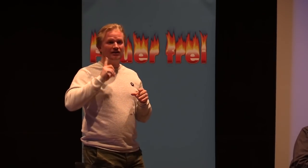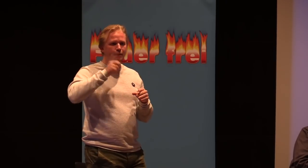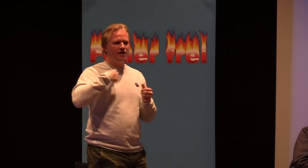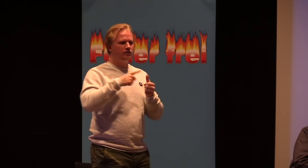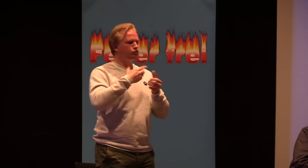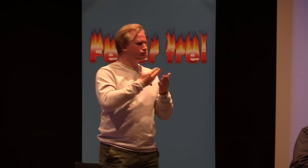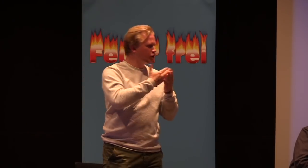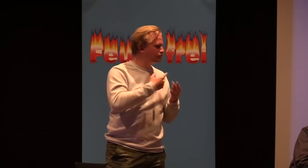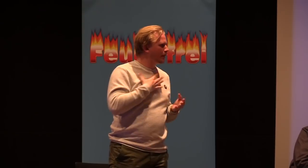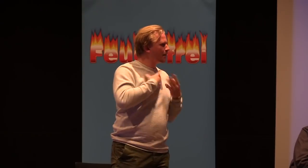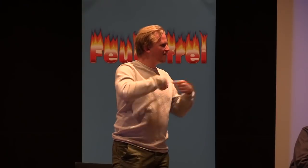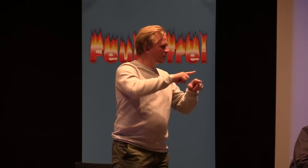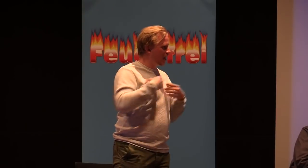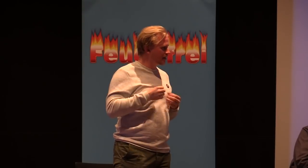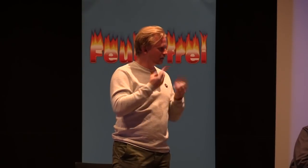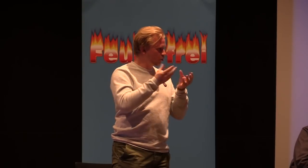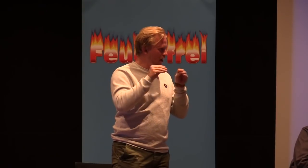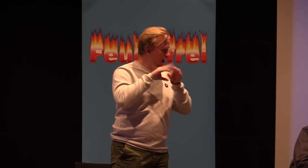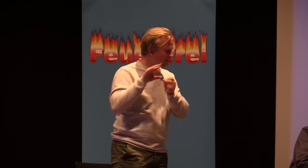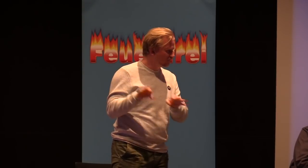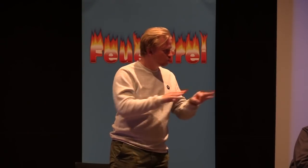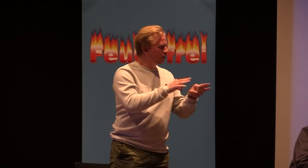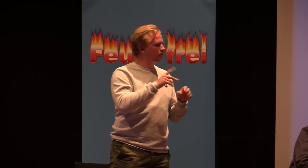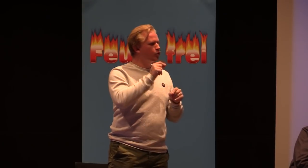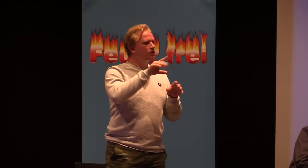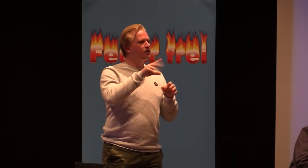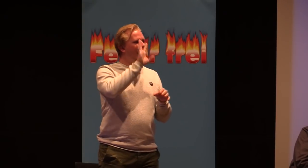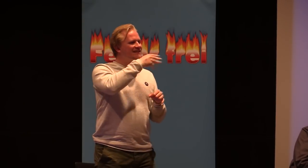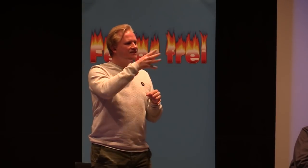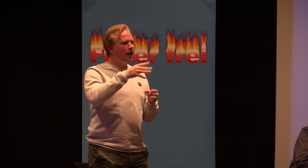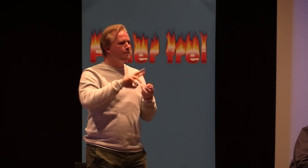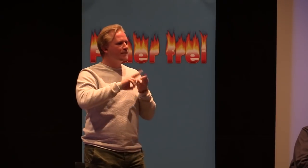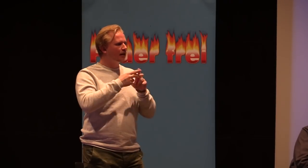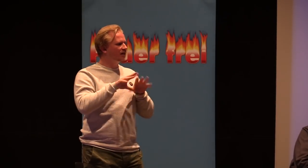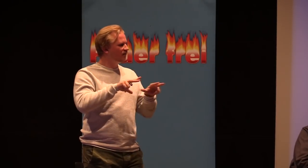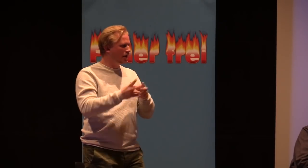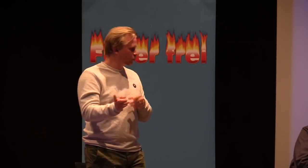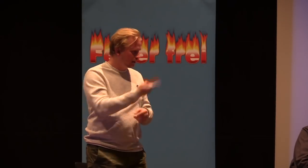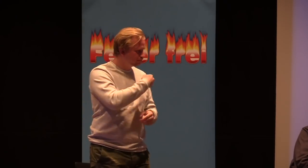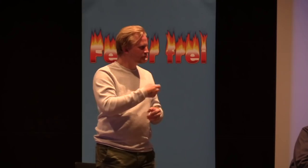3 bis 4 Stunden, die ich investiere, um zu überlegen, wie wir unseren Verein weiter